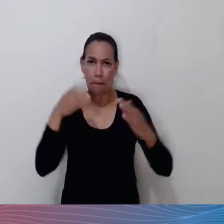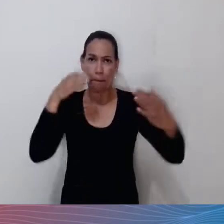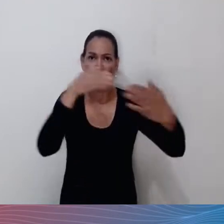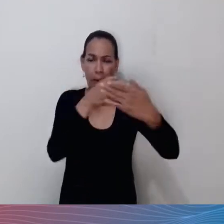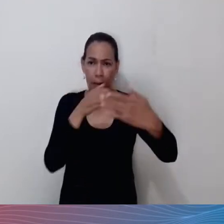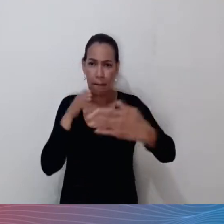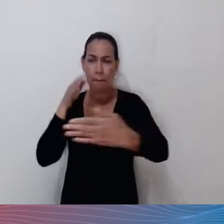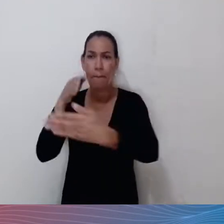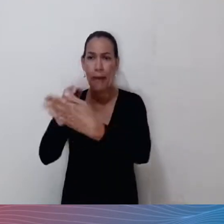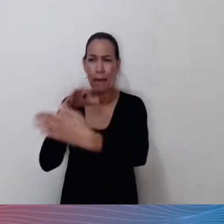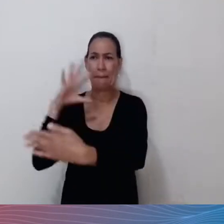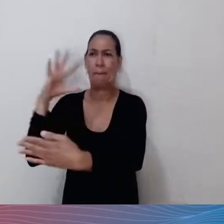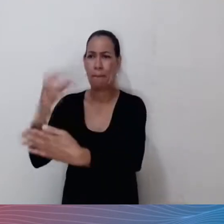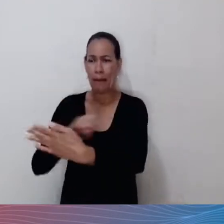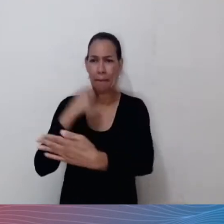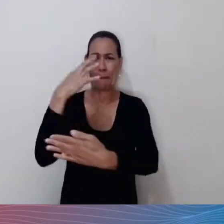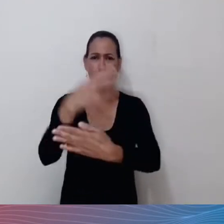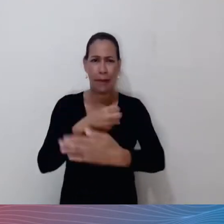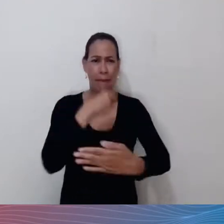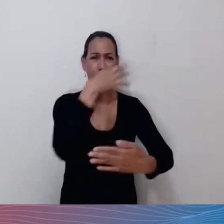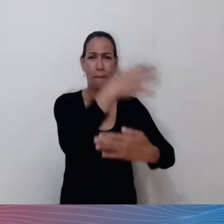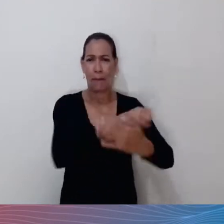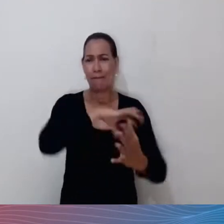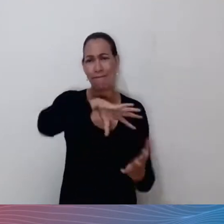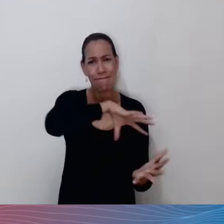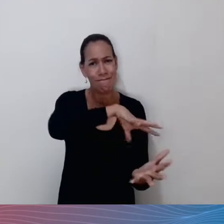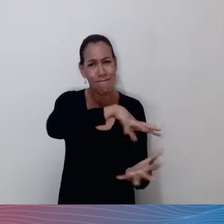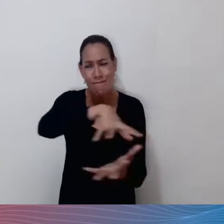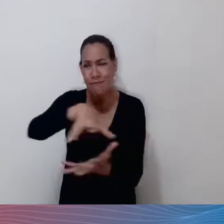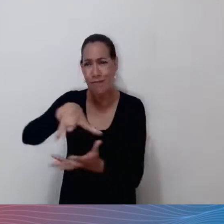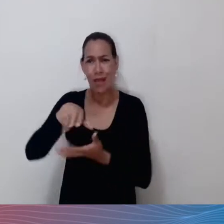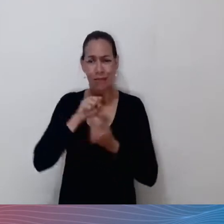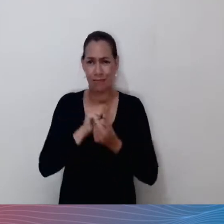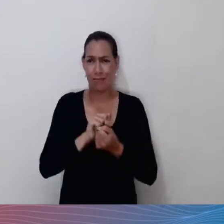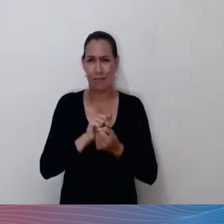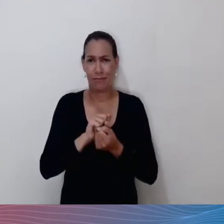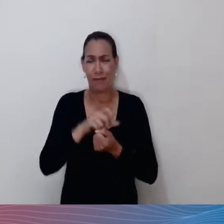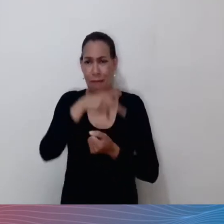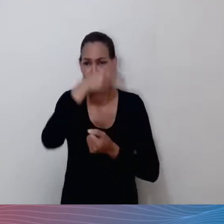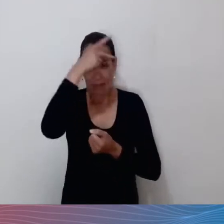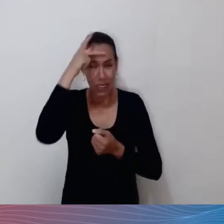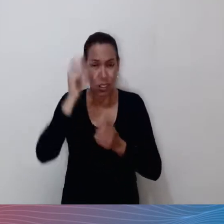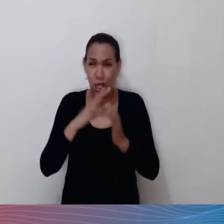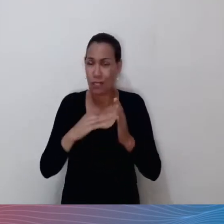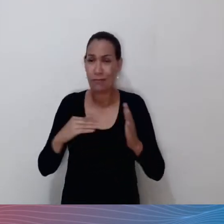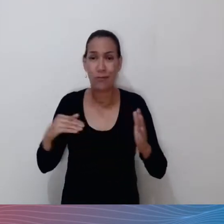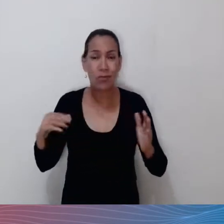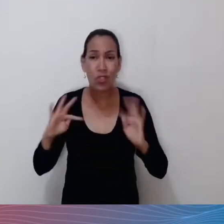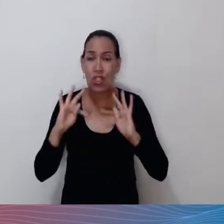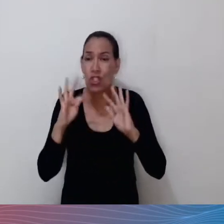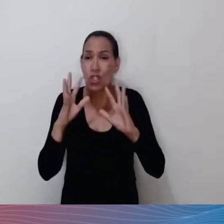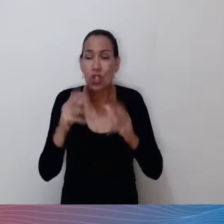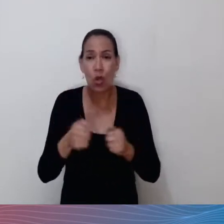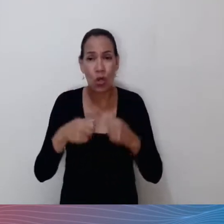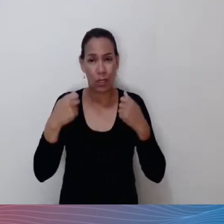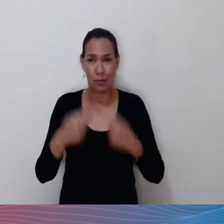fora. A oportunidade de levar a graça até elas, irmãos, tem que ser dada.